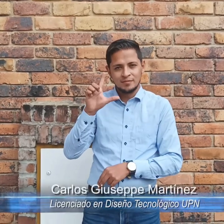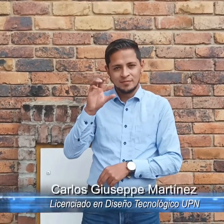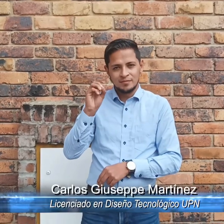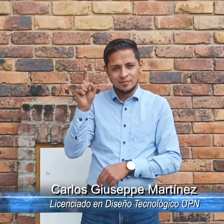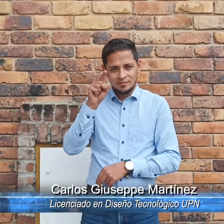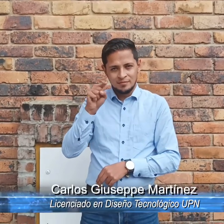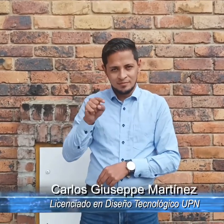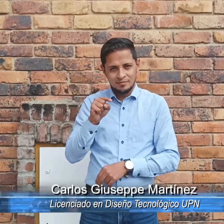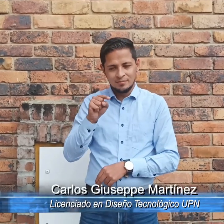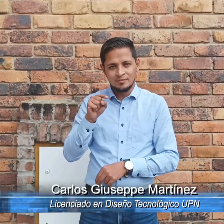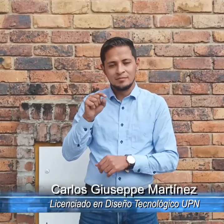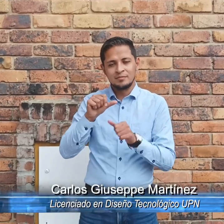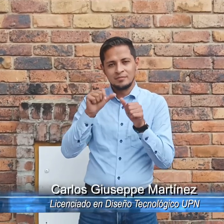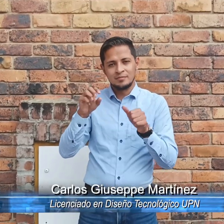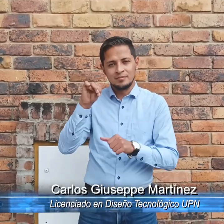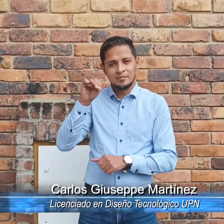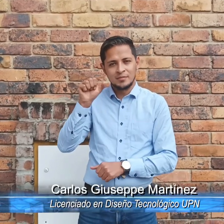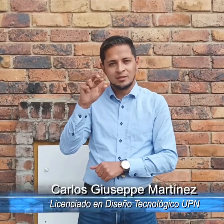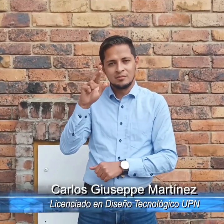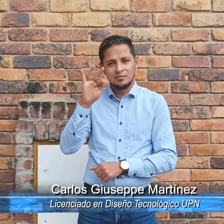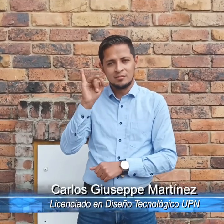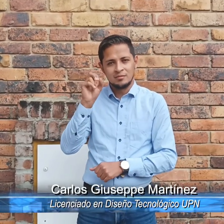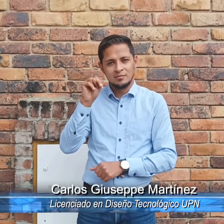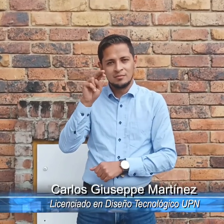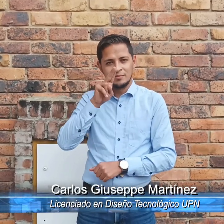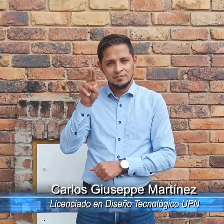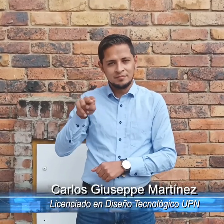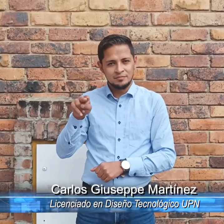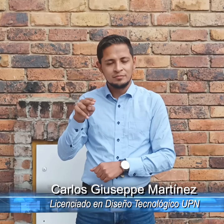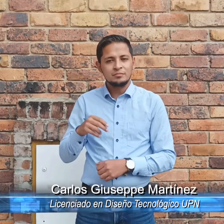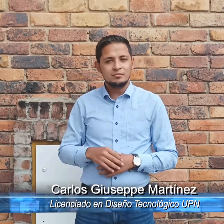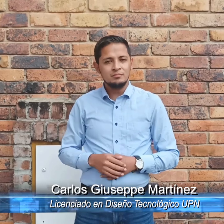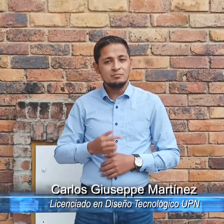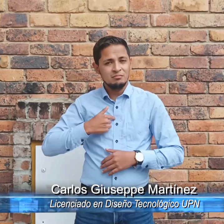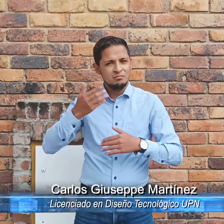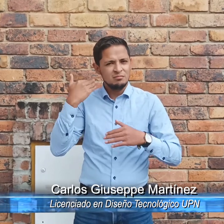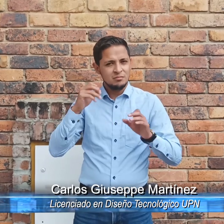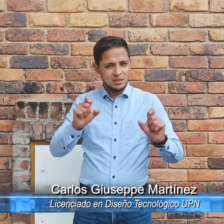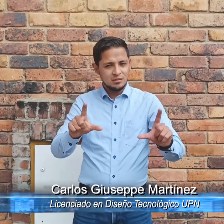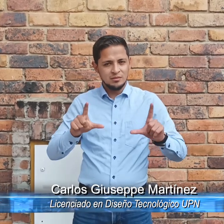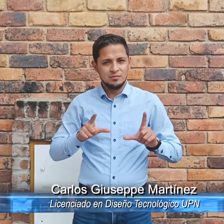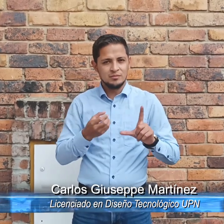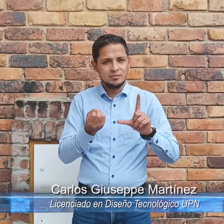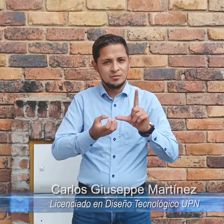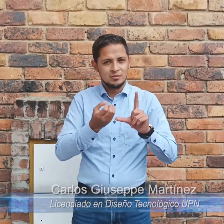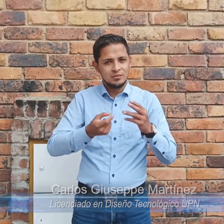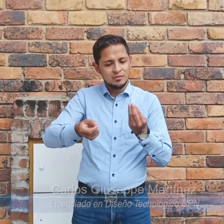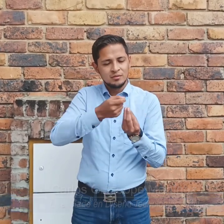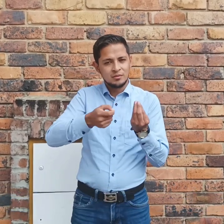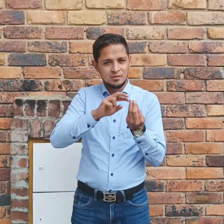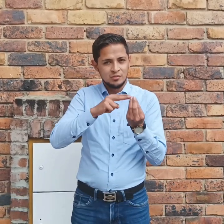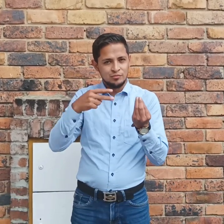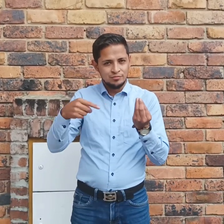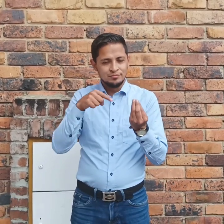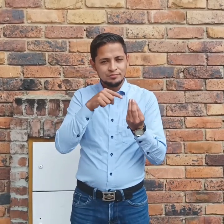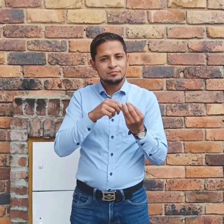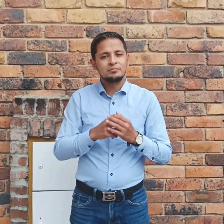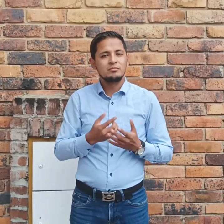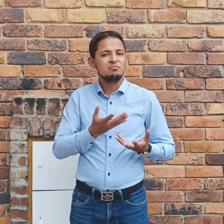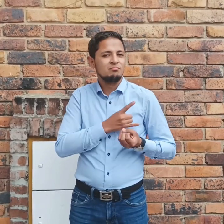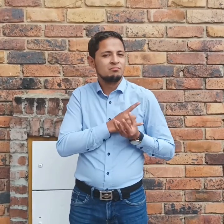Hola, mi nombre es Carlos Martínez, egresado de la Licenciatura de Diseño Tecnológico de la Universidad Pedagógica